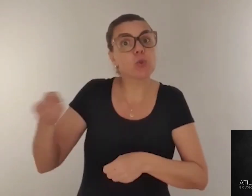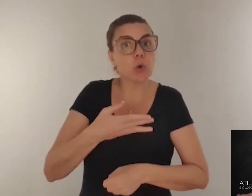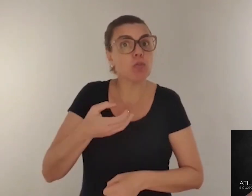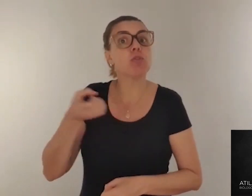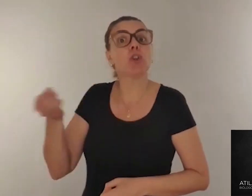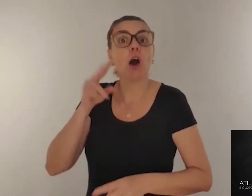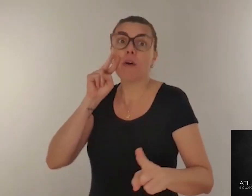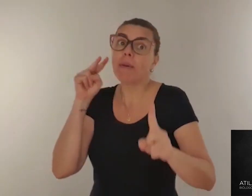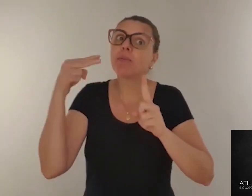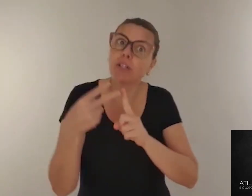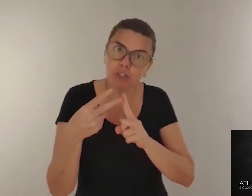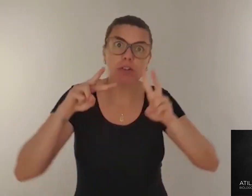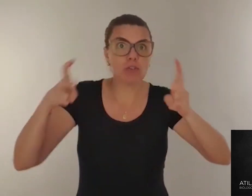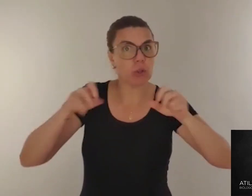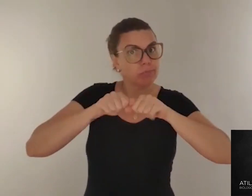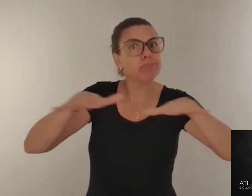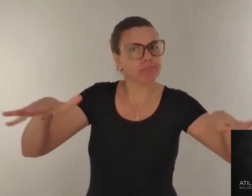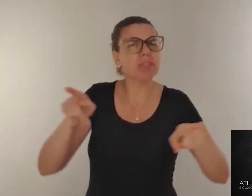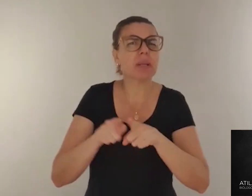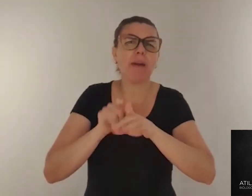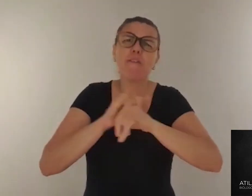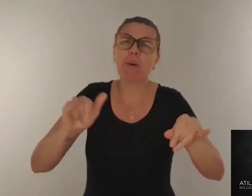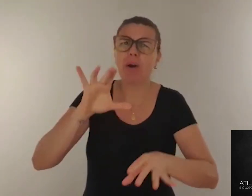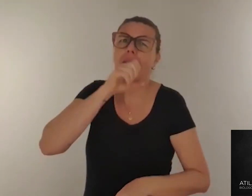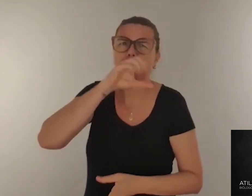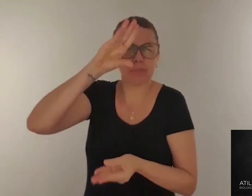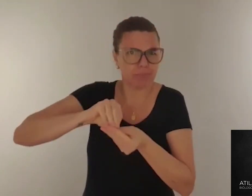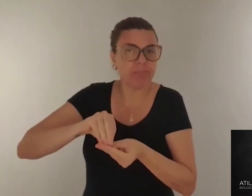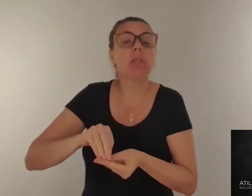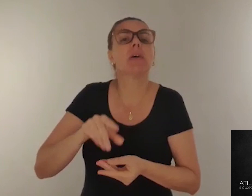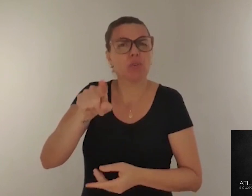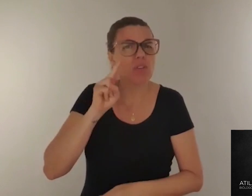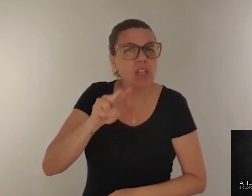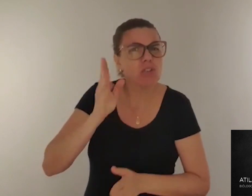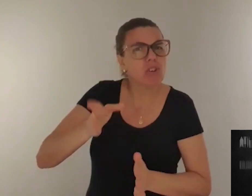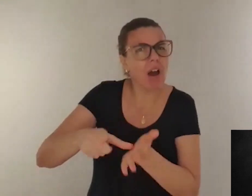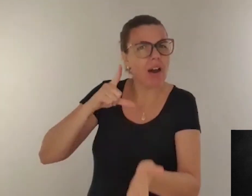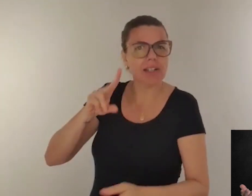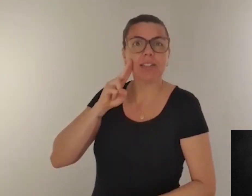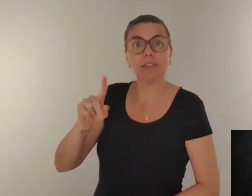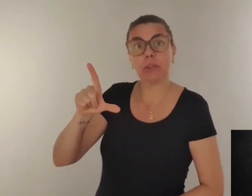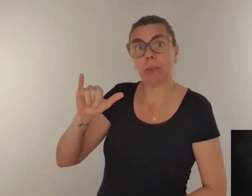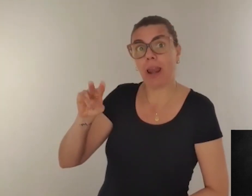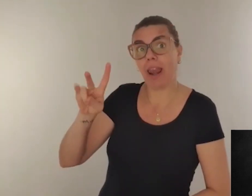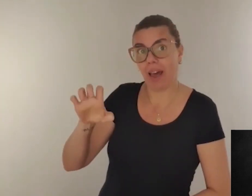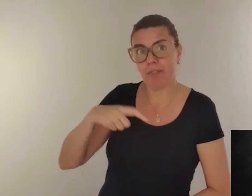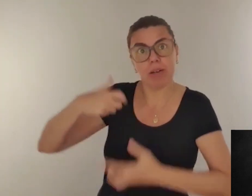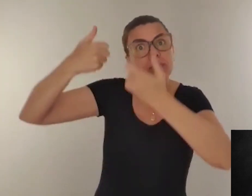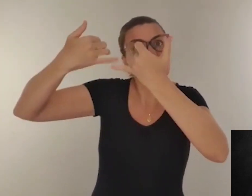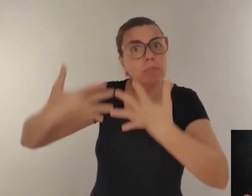Vídeo novo com uma nova perspectiva sobre a pandemia e uma mensagem bem mais curta e mais direta para ser mais clara. Você provavelmente viu a